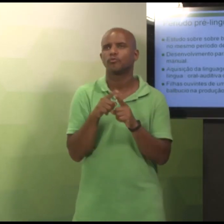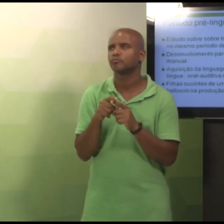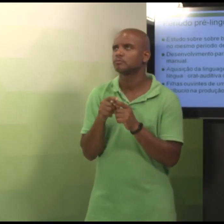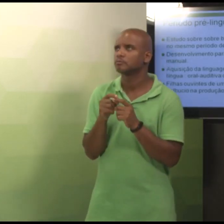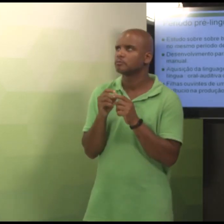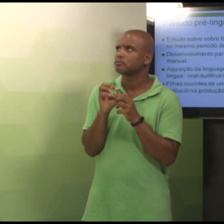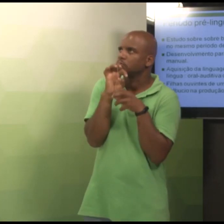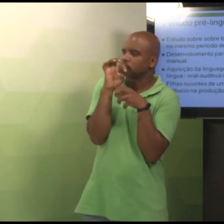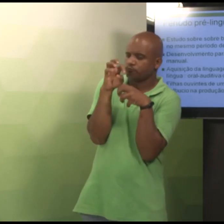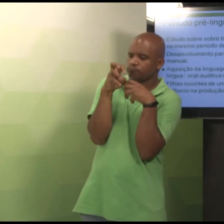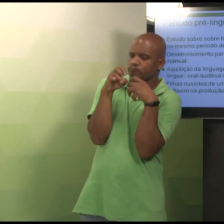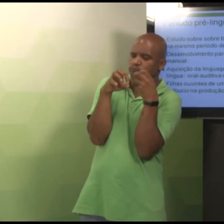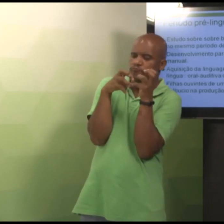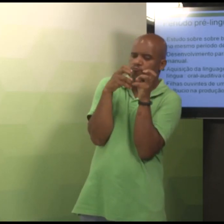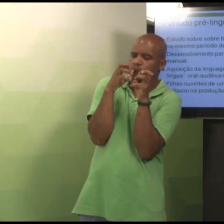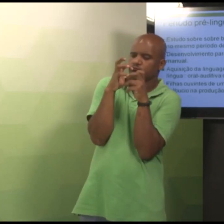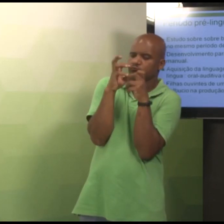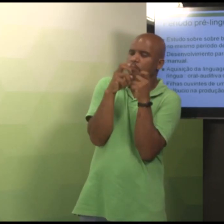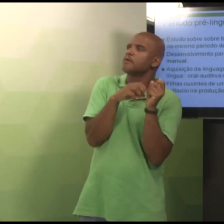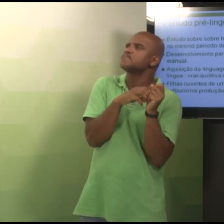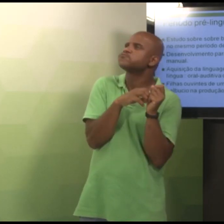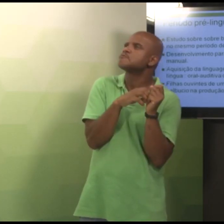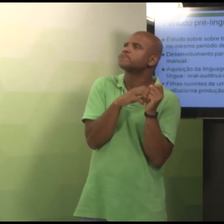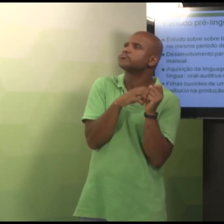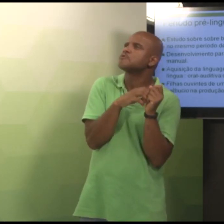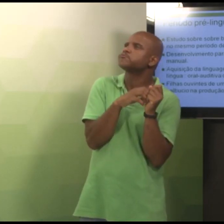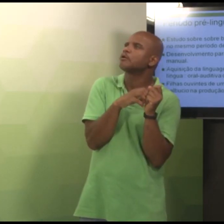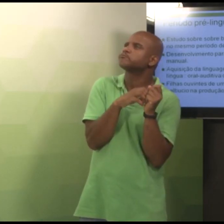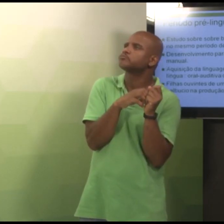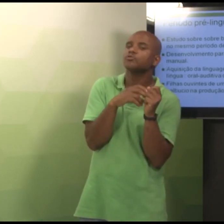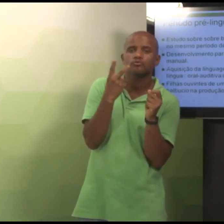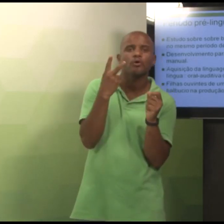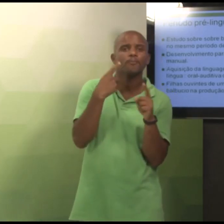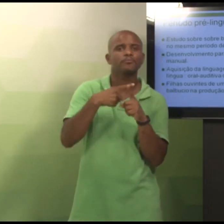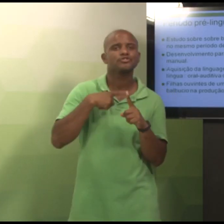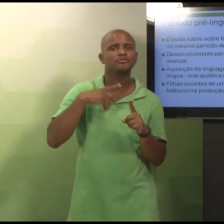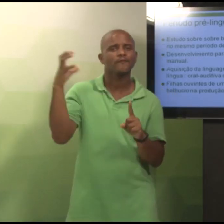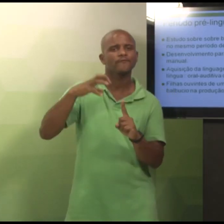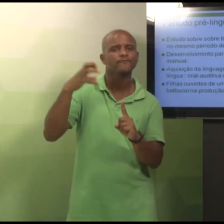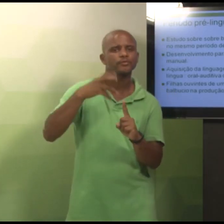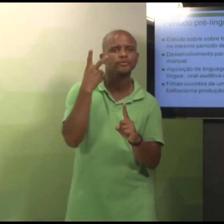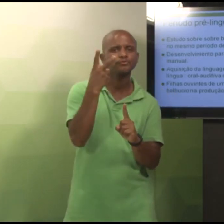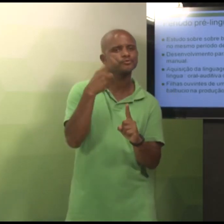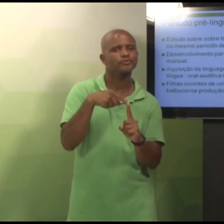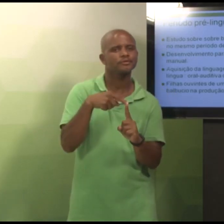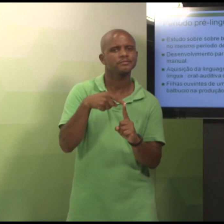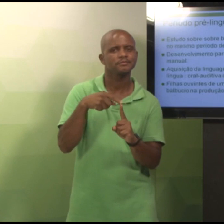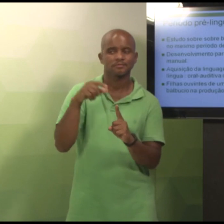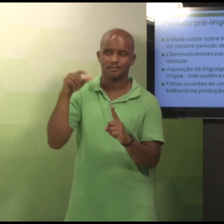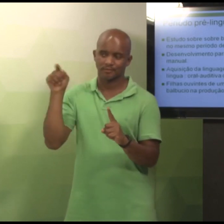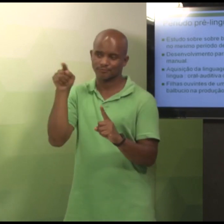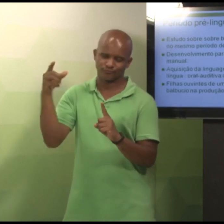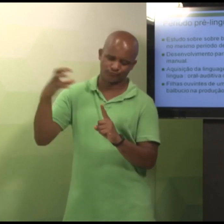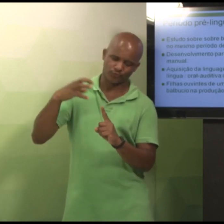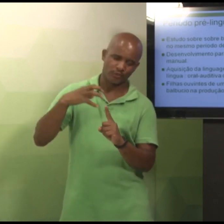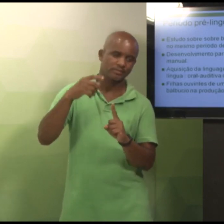de sinais. Então, ela irá aprender as duas línguas, irá desenvolver o balbucio das